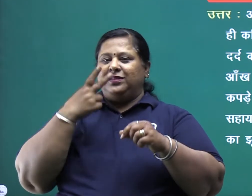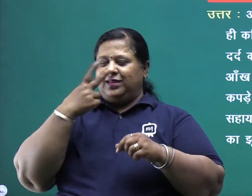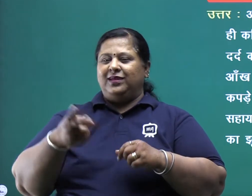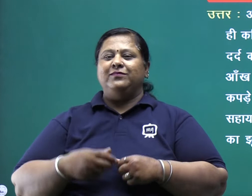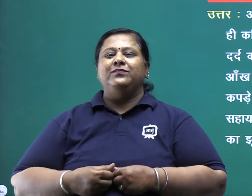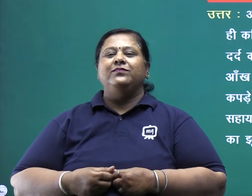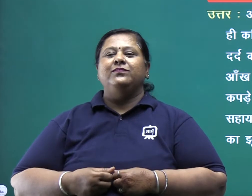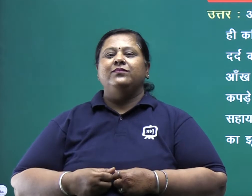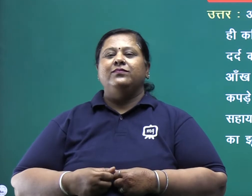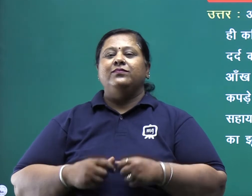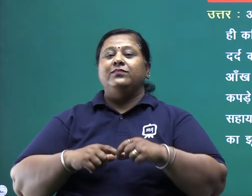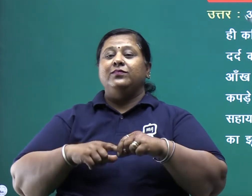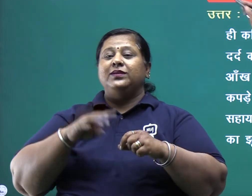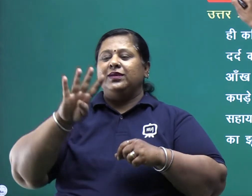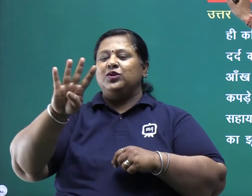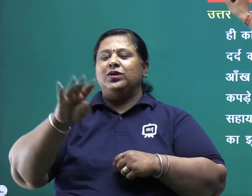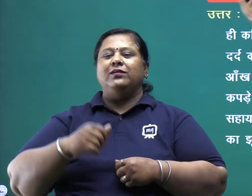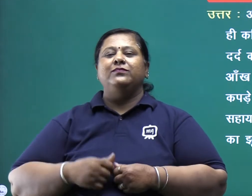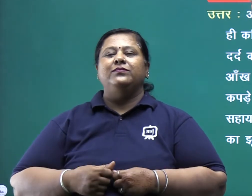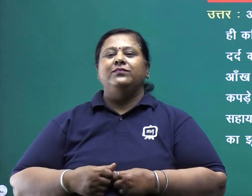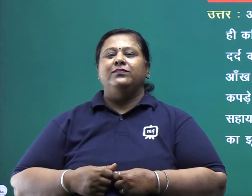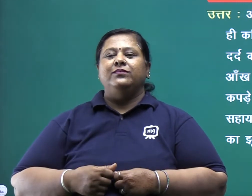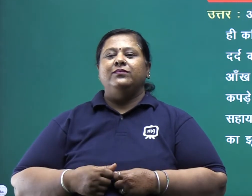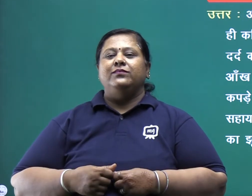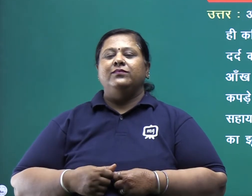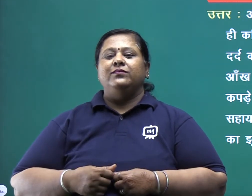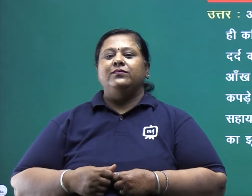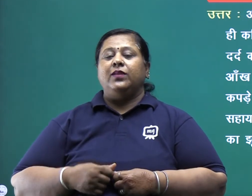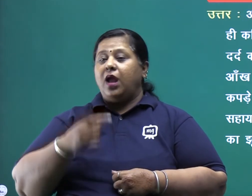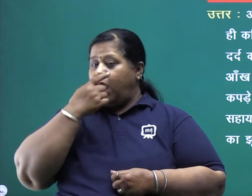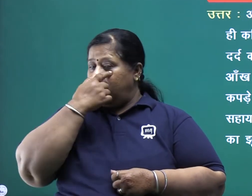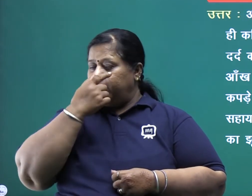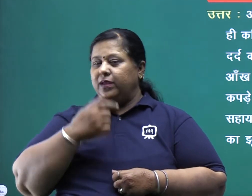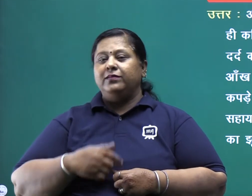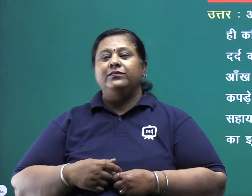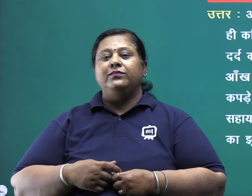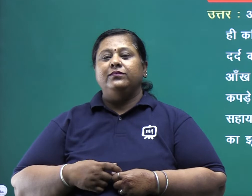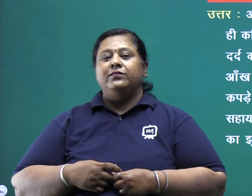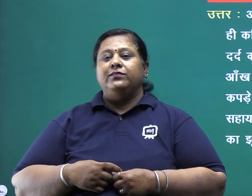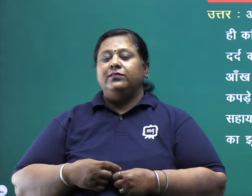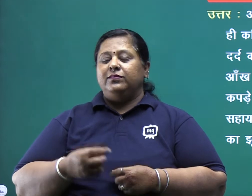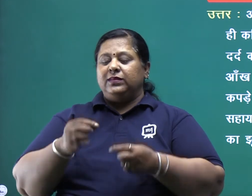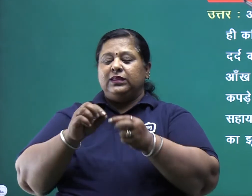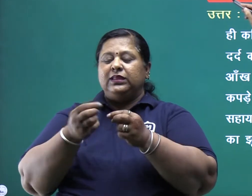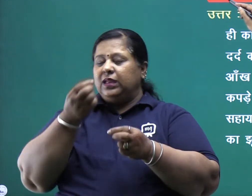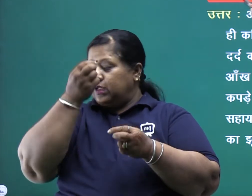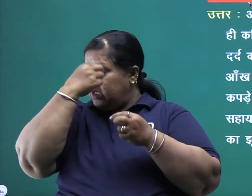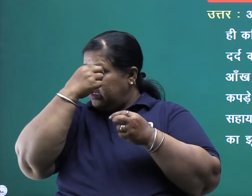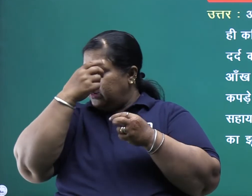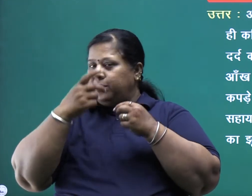हैं। प्रश्न संख्या 4, आंख में तिनका गिरने